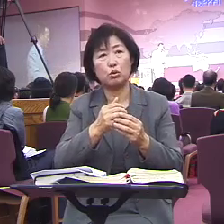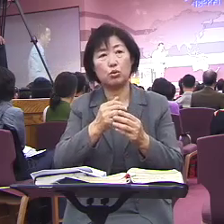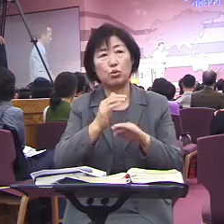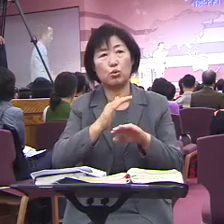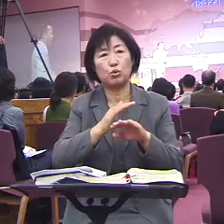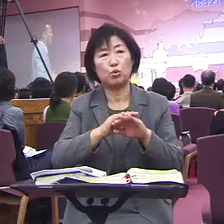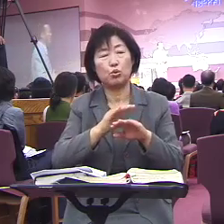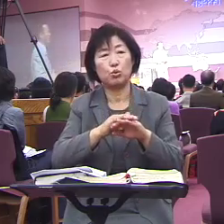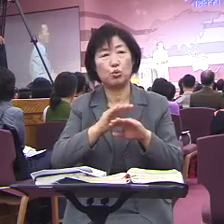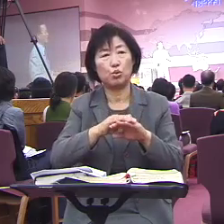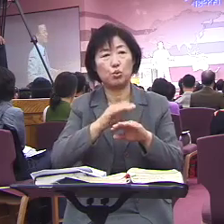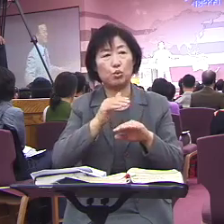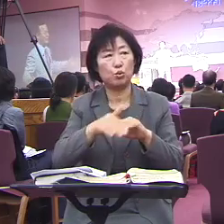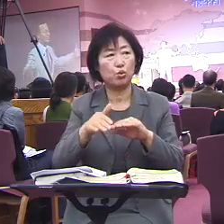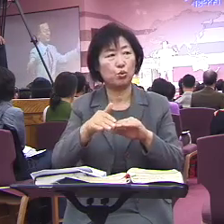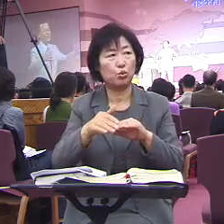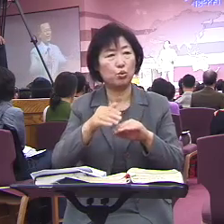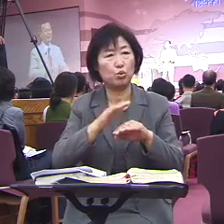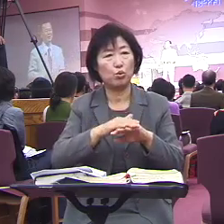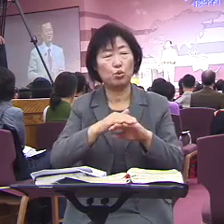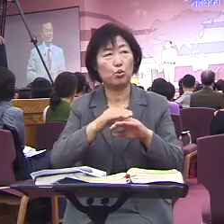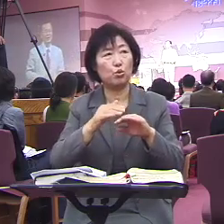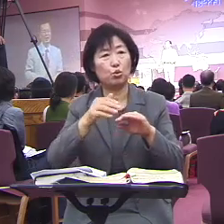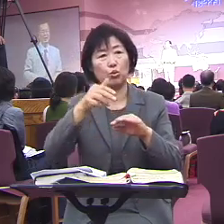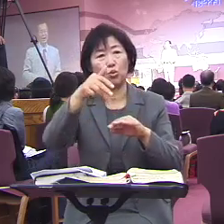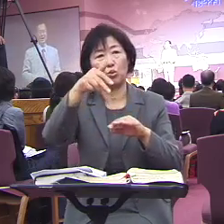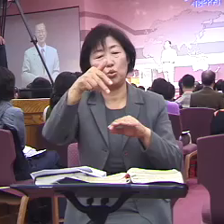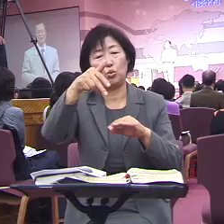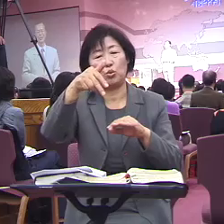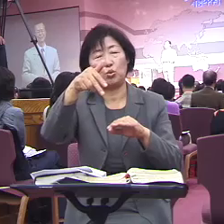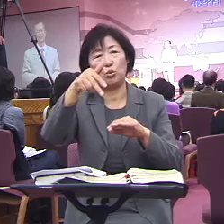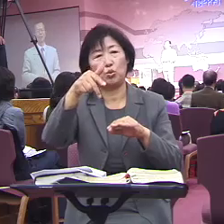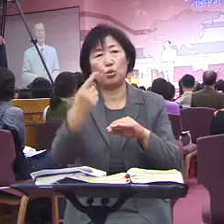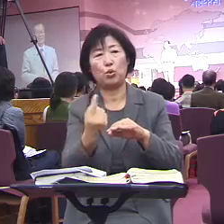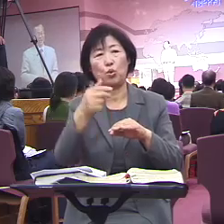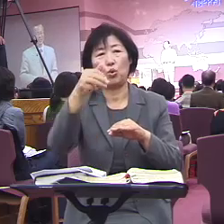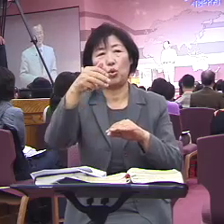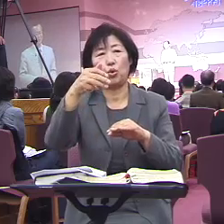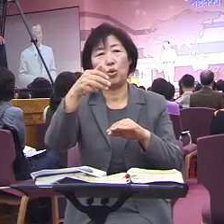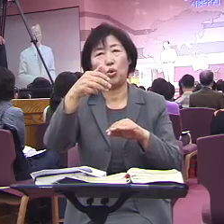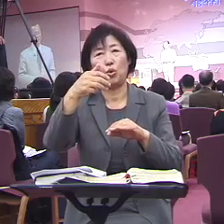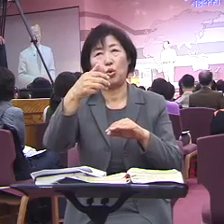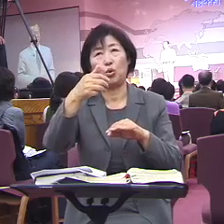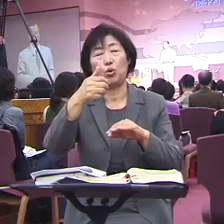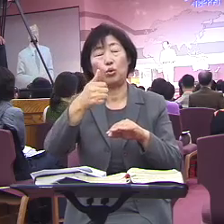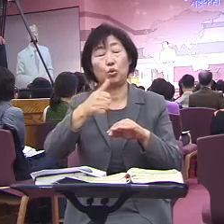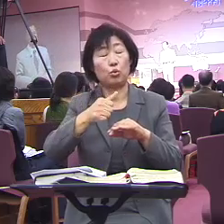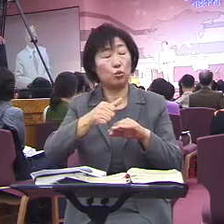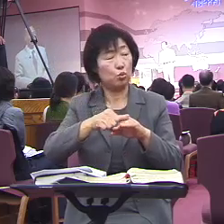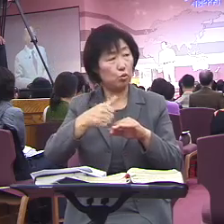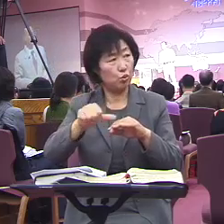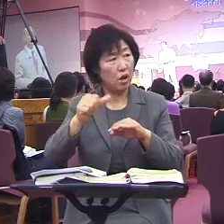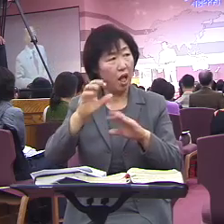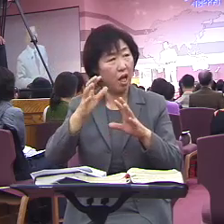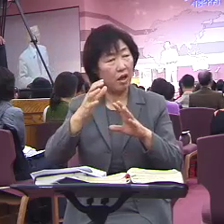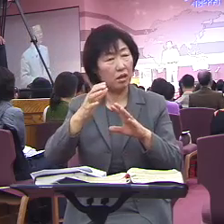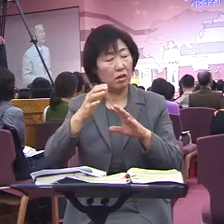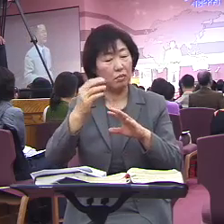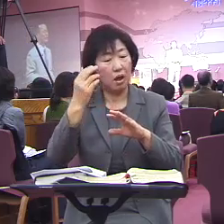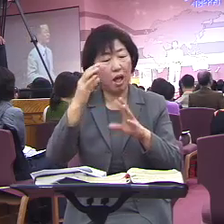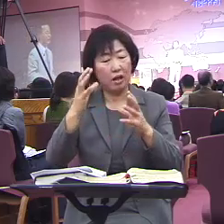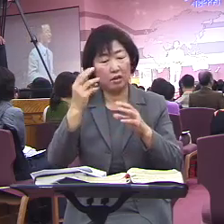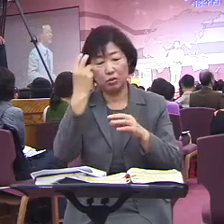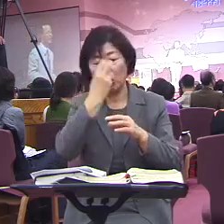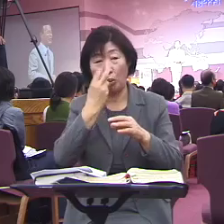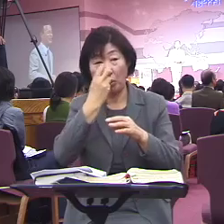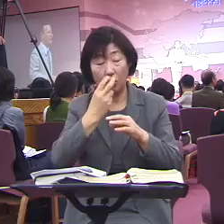조카들이 같이 한 그 큰 집에 살았기 때문에 아이들이 보통 많은 게 아니었습니다. 그리고 그 아이들을 돌보는